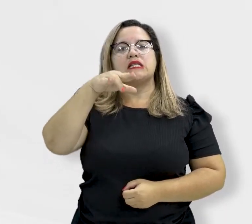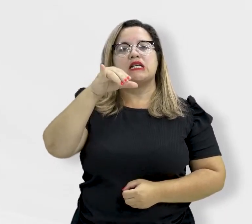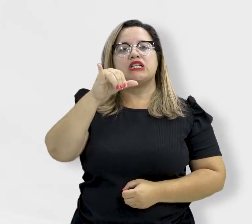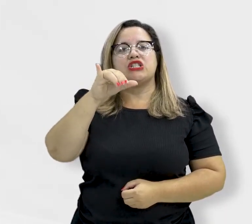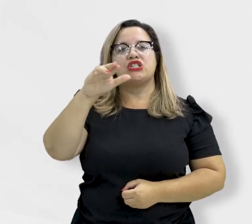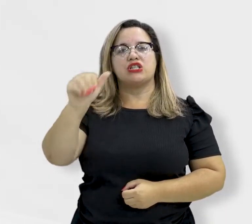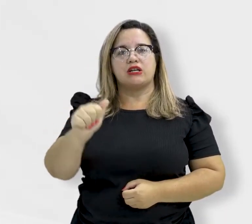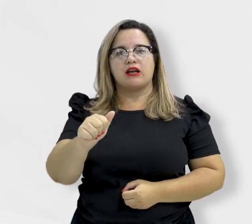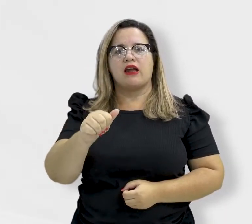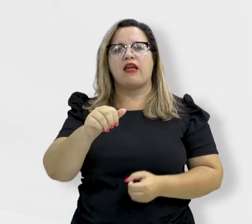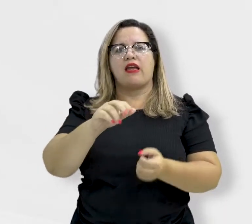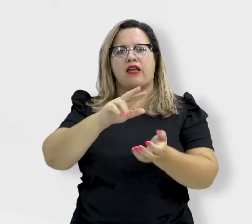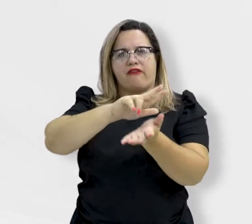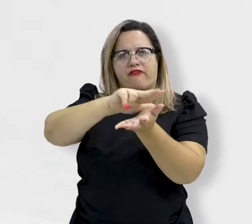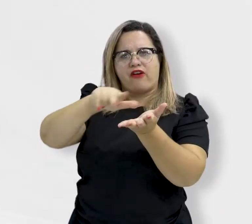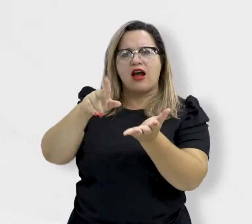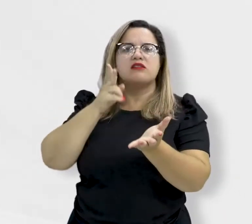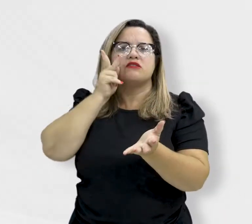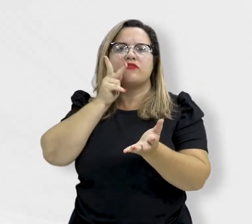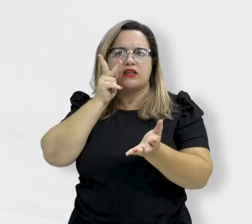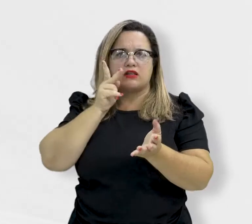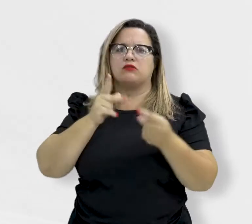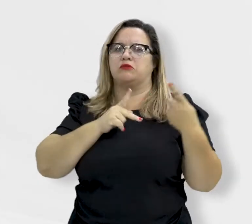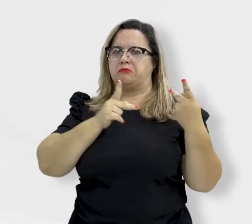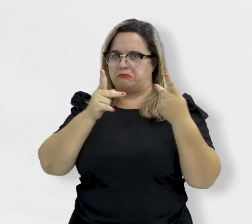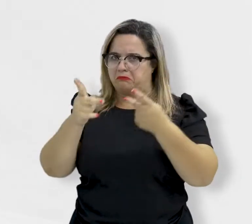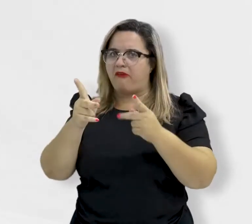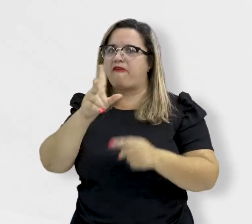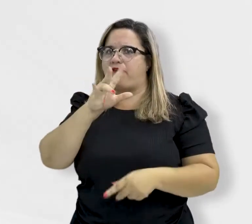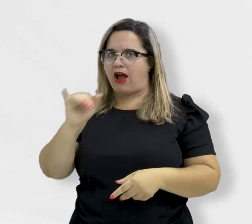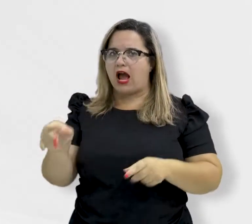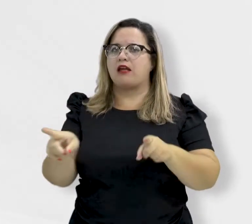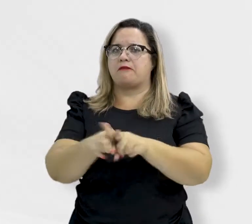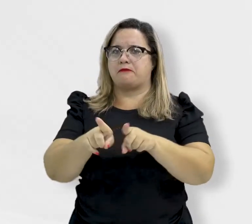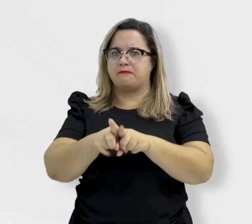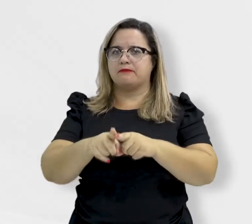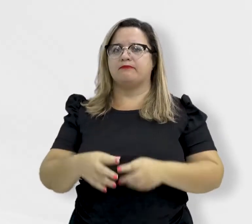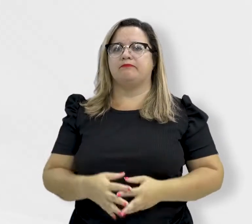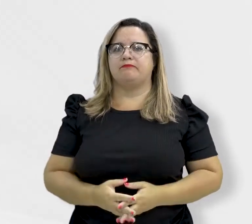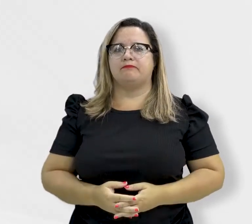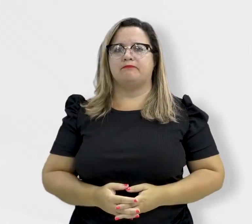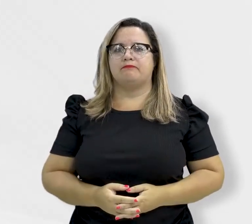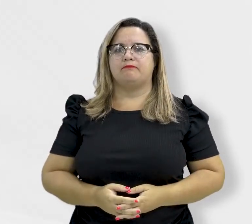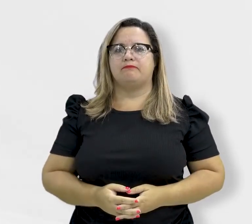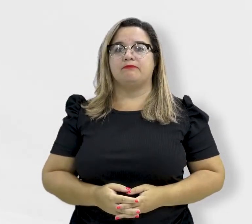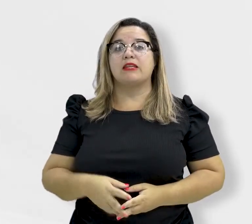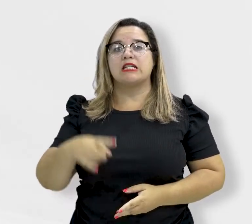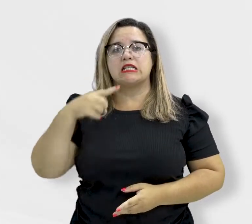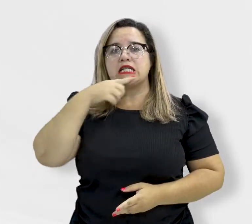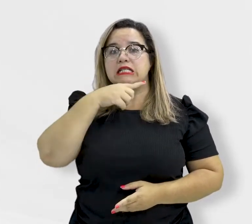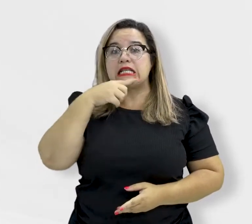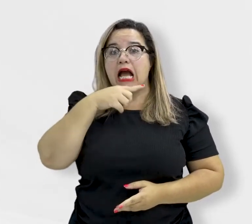e outras lideranças locais. Jaciara é um polo da região e, por isso, já havíamos tomado a